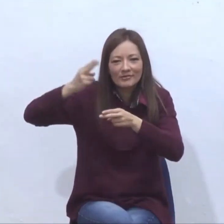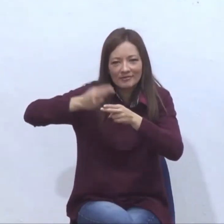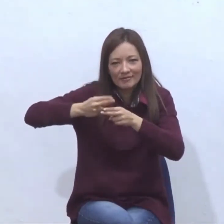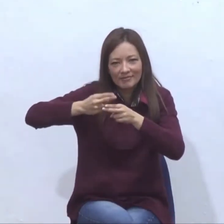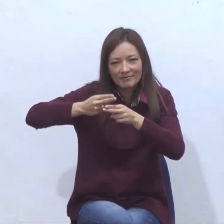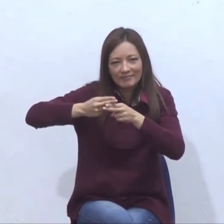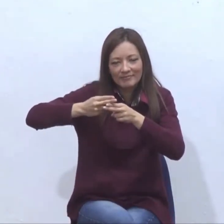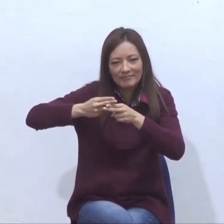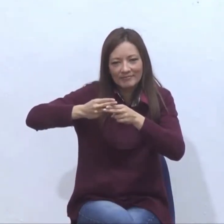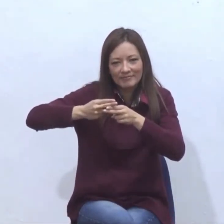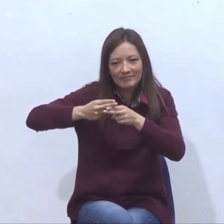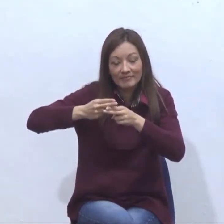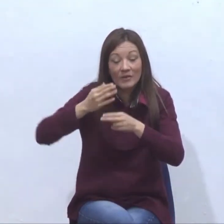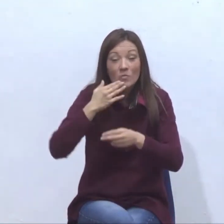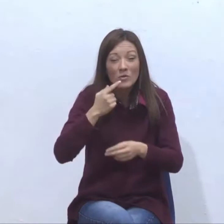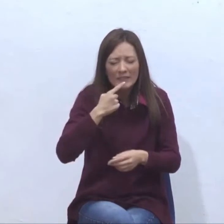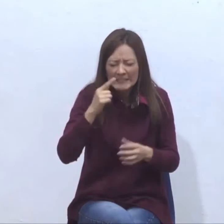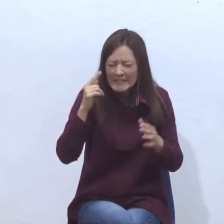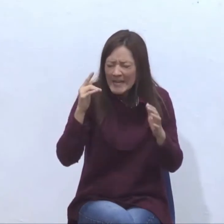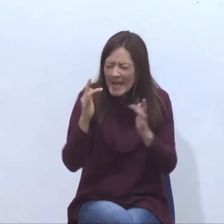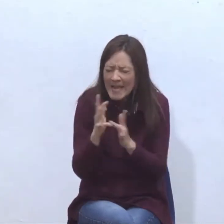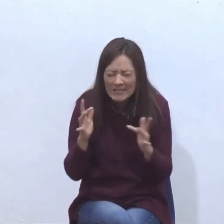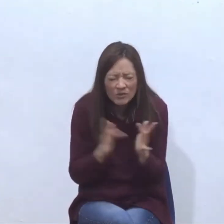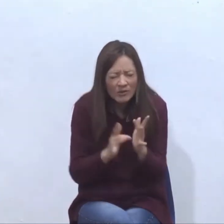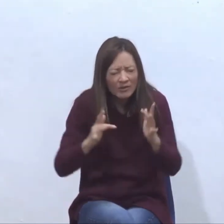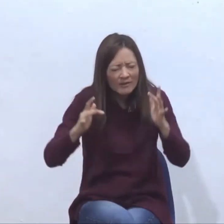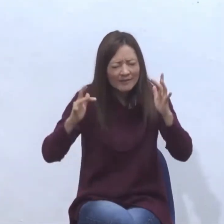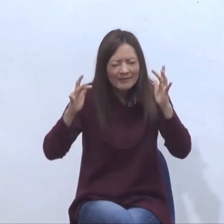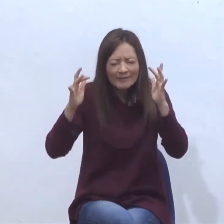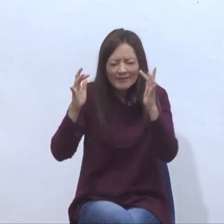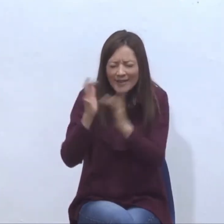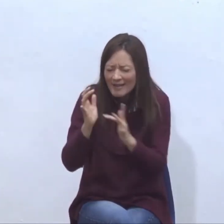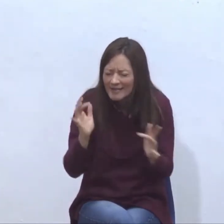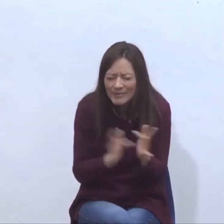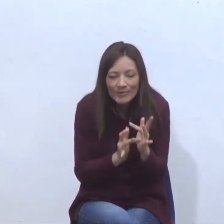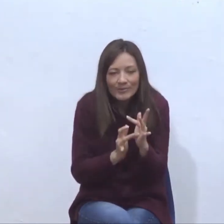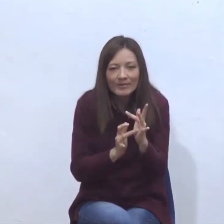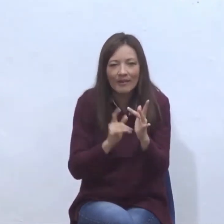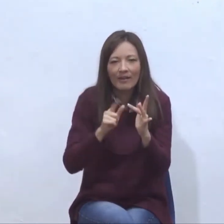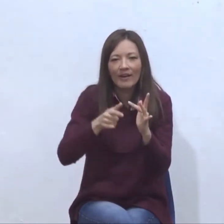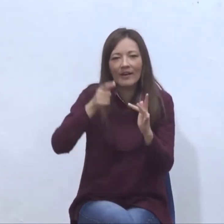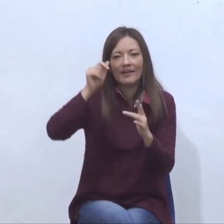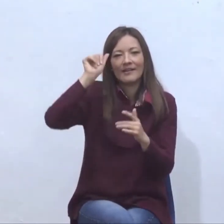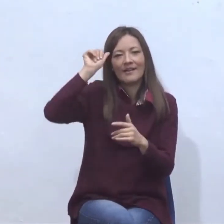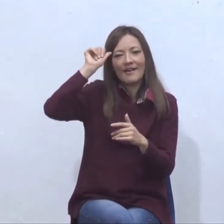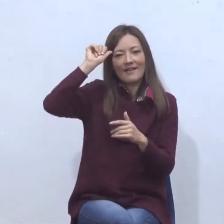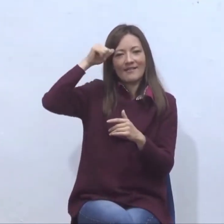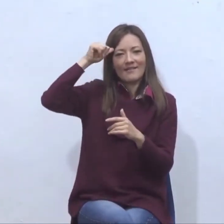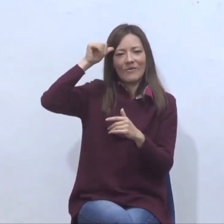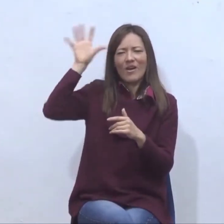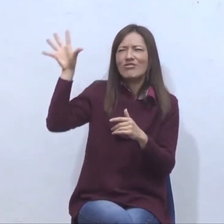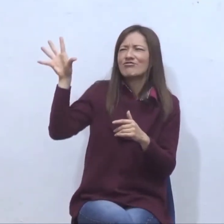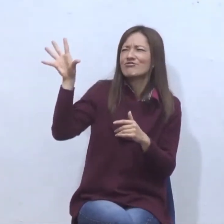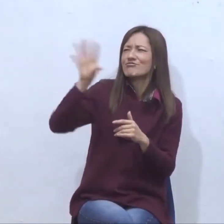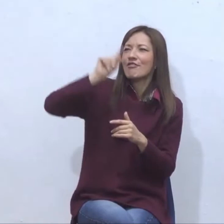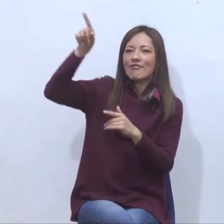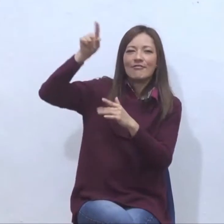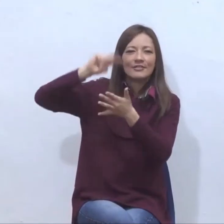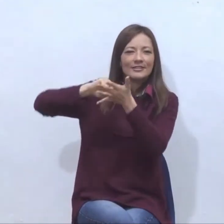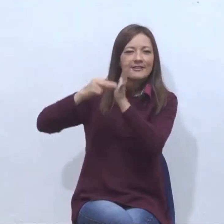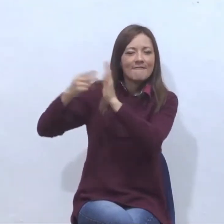nombre. Y cuando decimos Jesús, Jesús, estamos recordando todo lo que Él es para